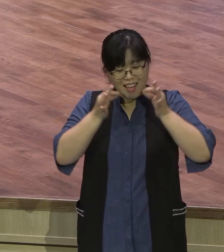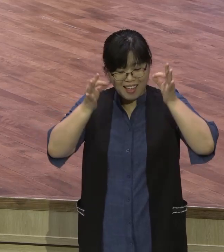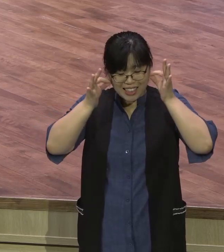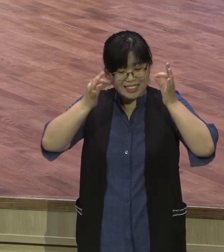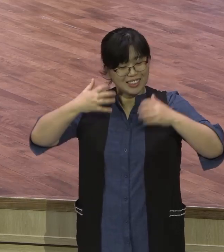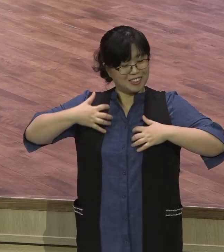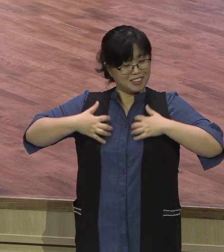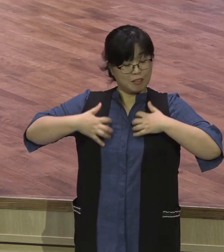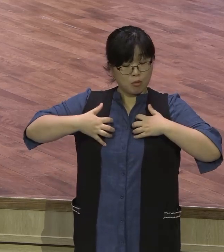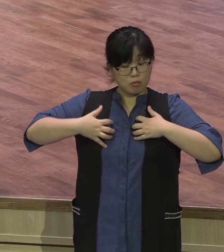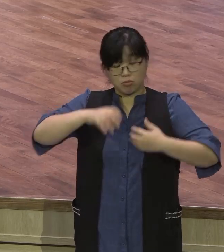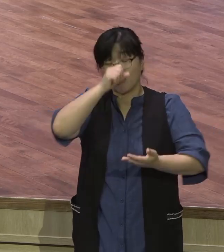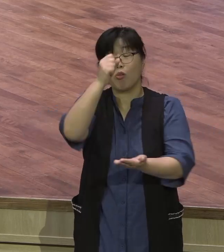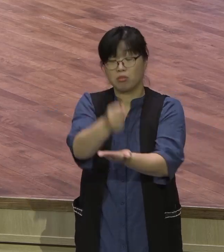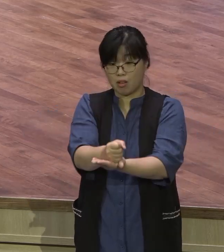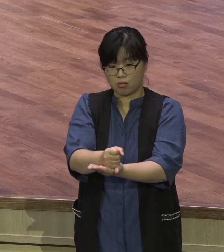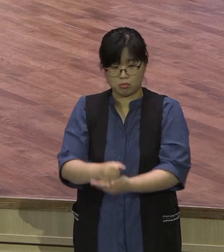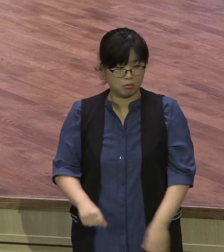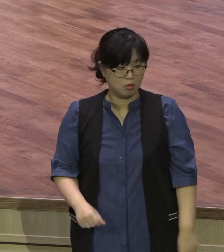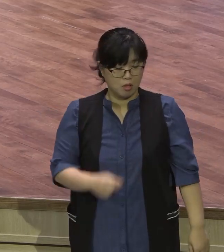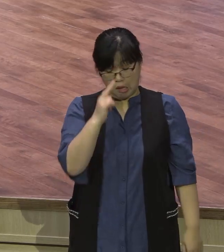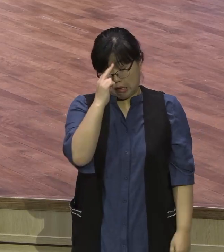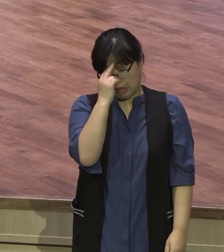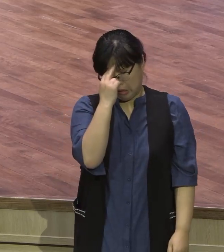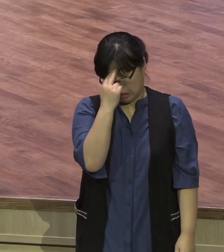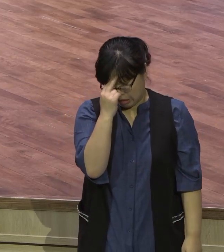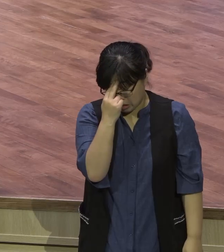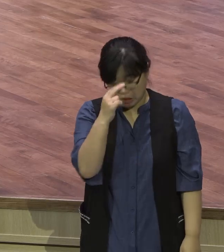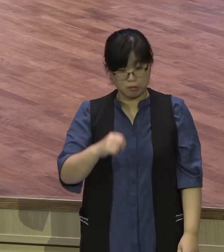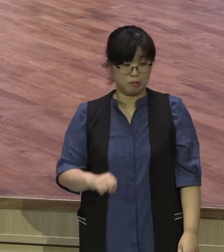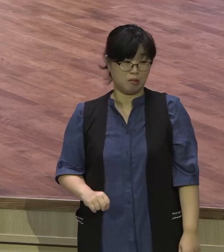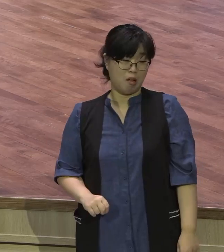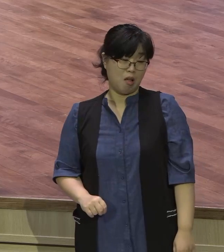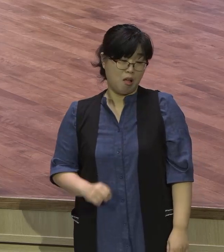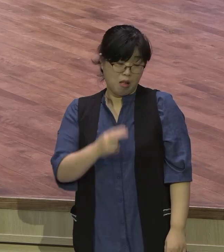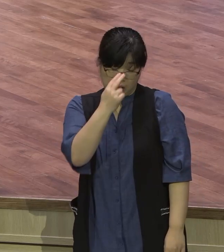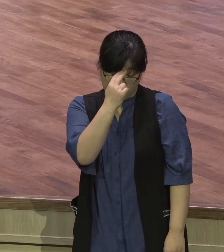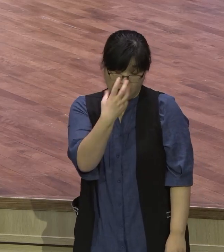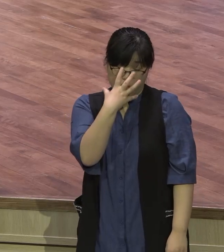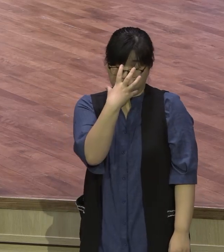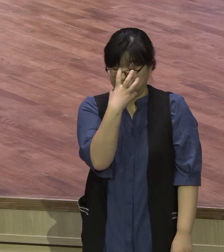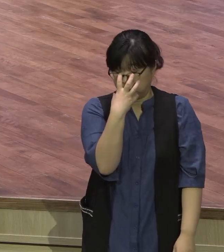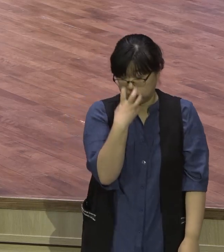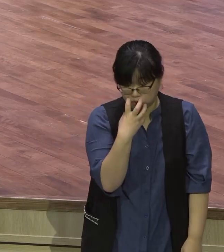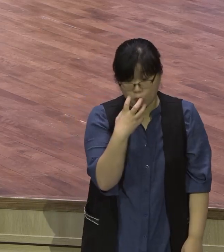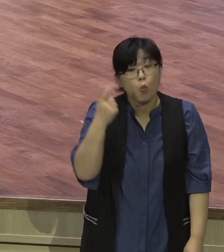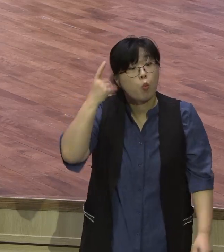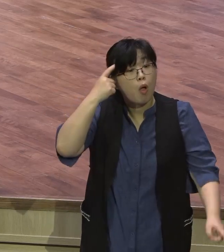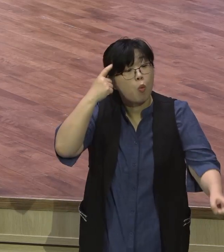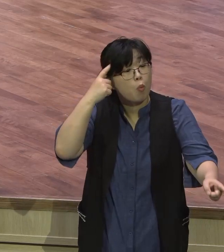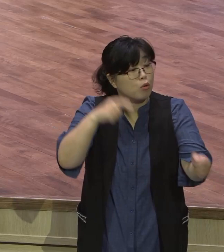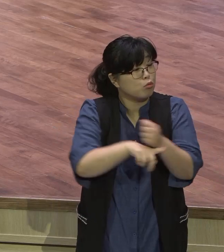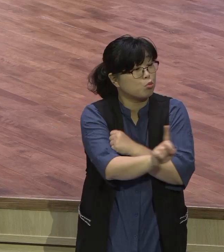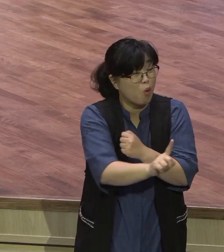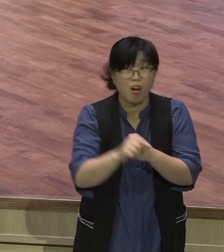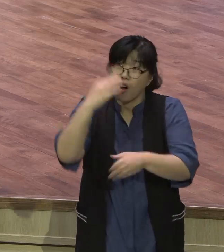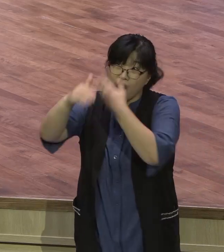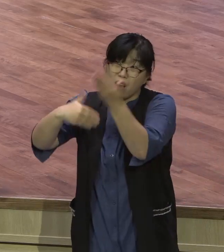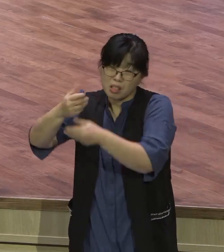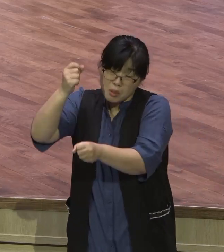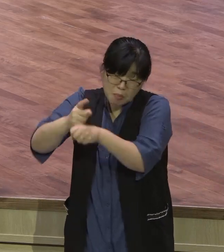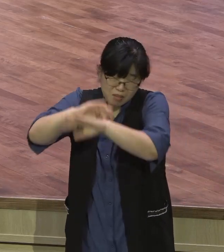많습니까 분명하게 뭐가 있어요 뭘 뭘 안다고 뭘 능력이 있다고 하나님 앞에 감사하시 바랍니다